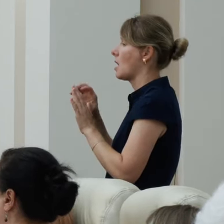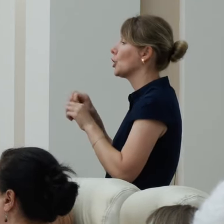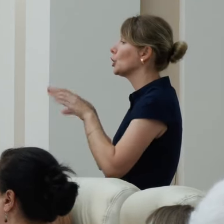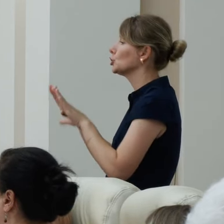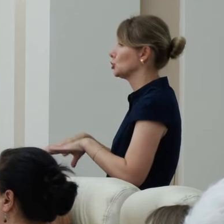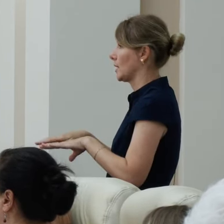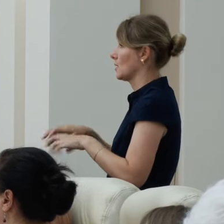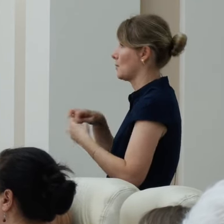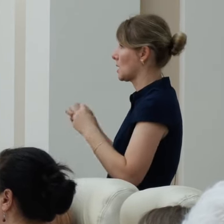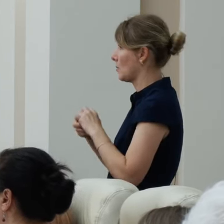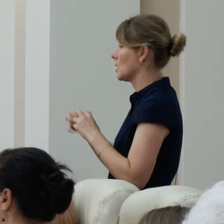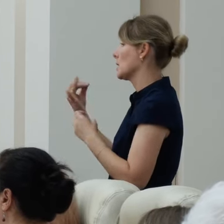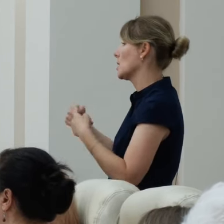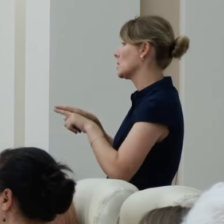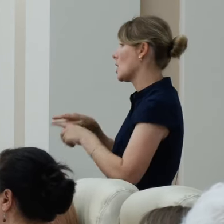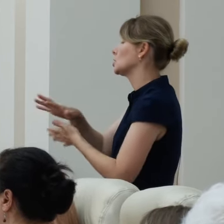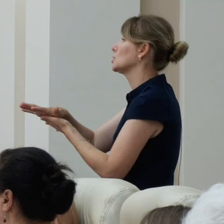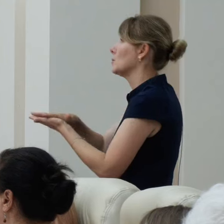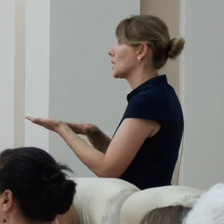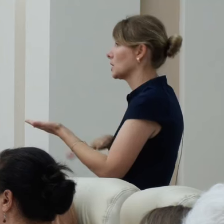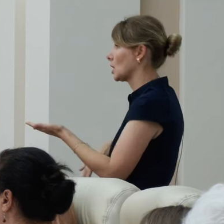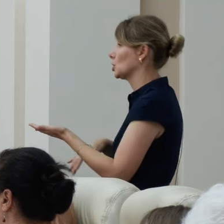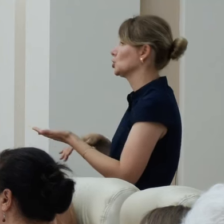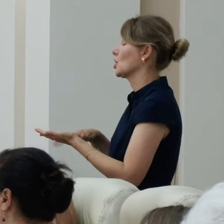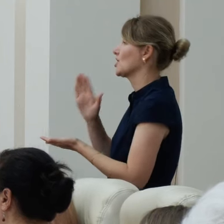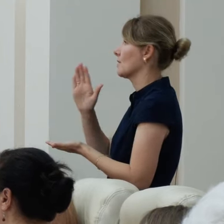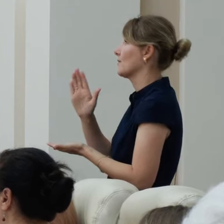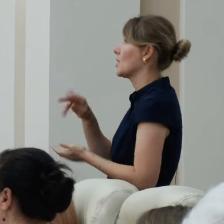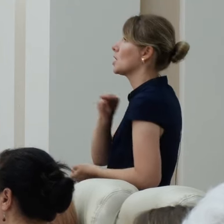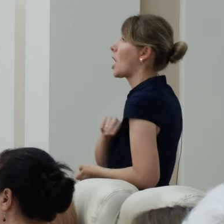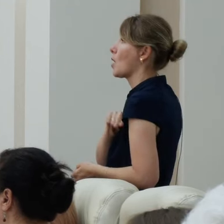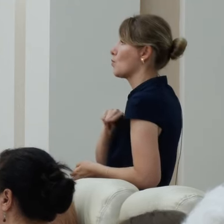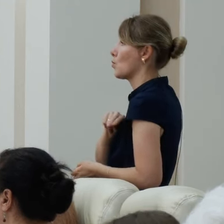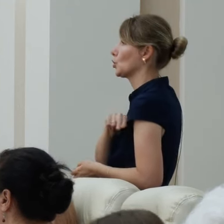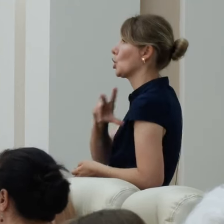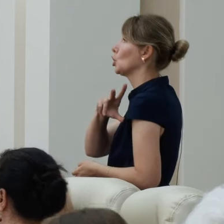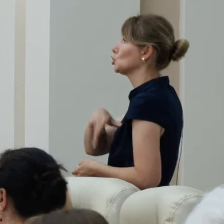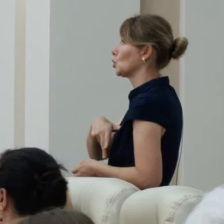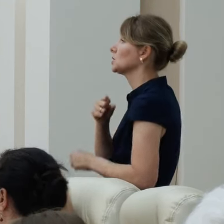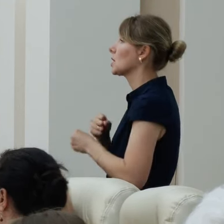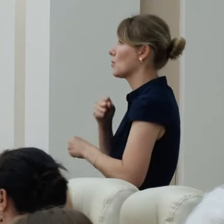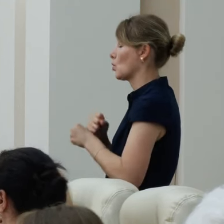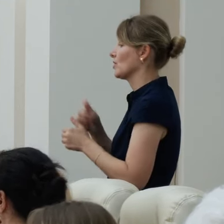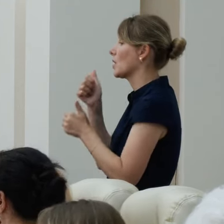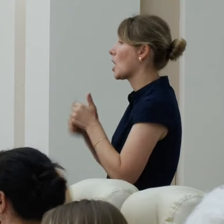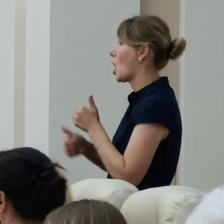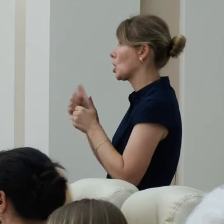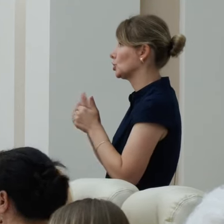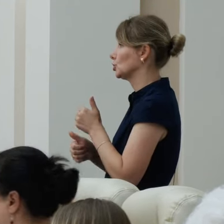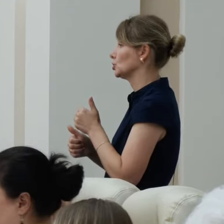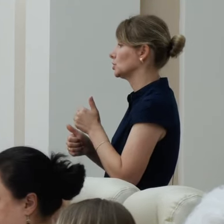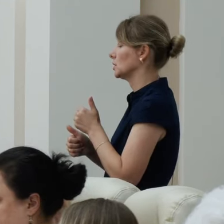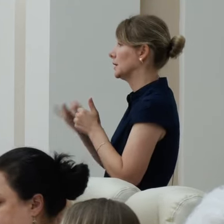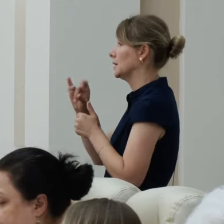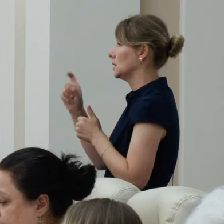și continuând cu mentorat oferit colegilor din prima linie în mod regulat,